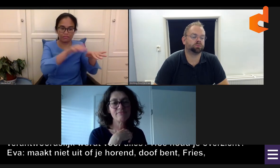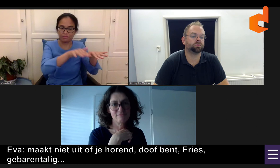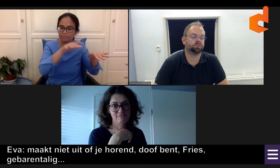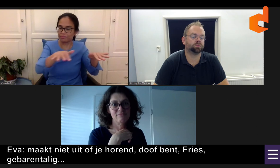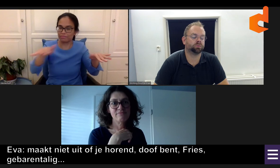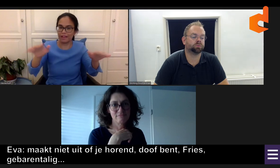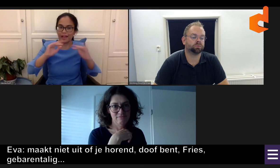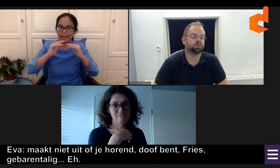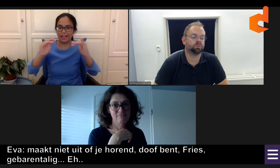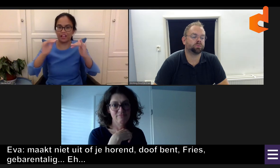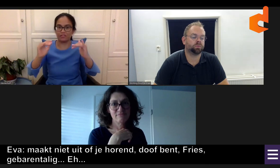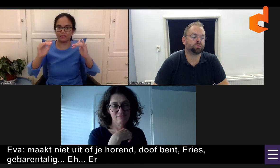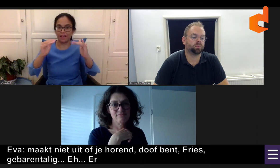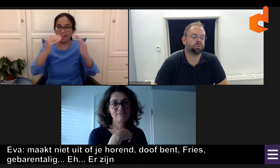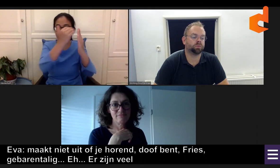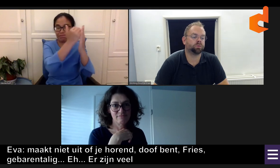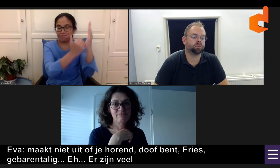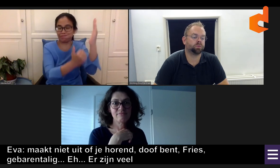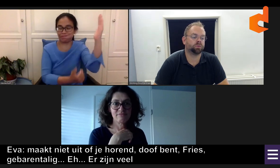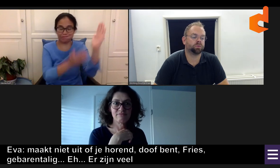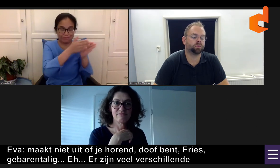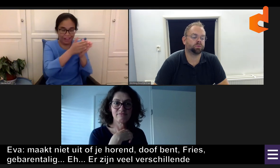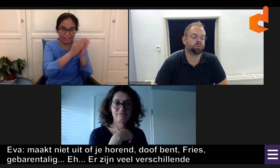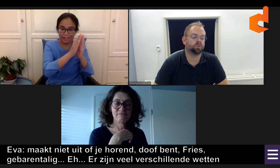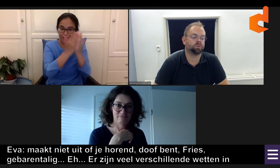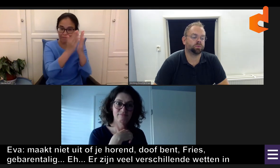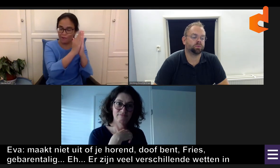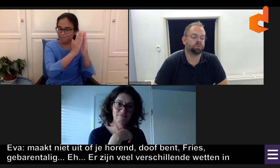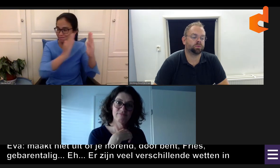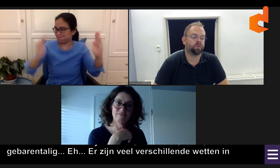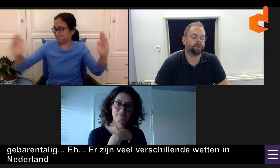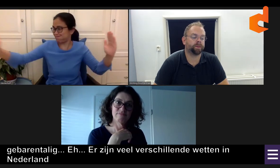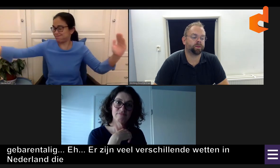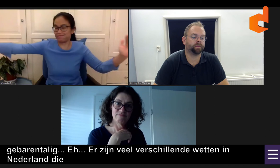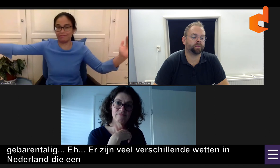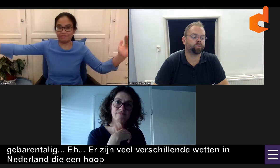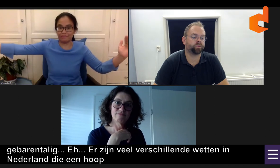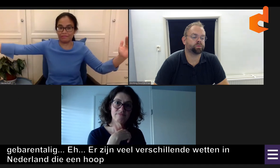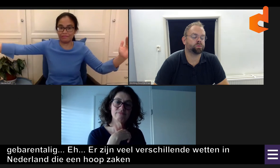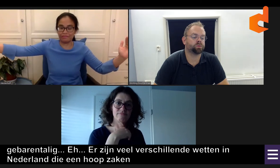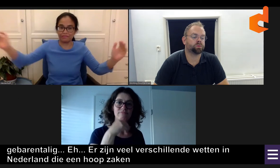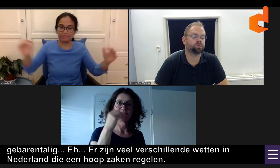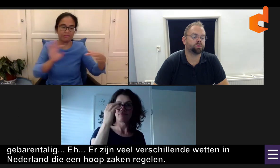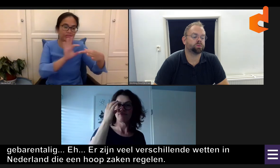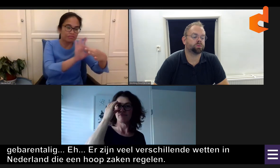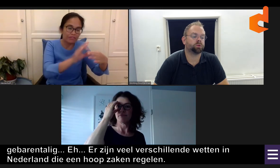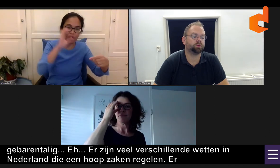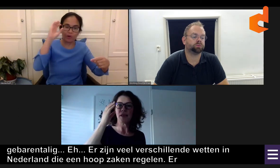Er zijn gewoon heel veel verschillende wetten in Nederland die een hoop zaken regelen. Er zijn echt boekwerken van